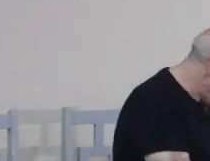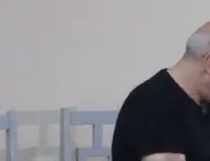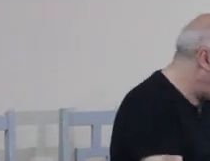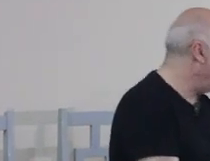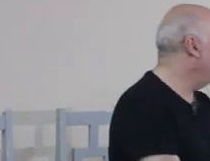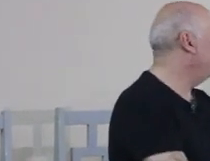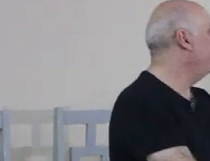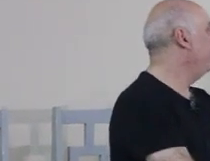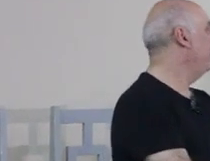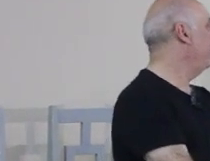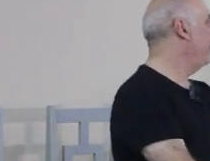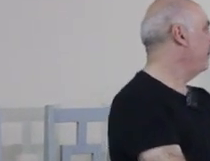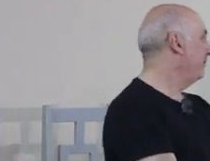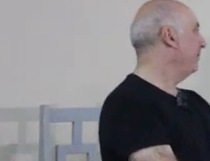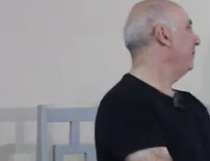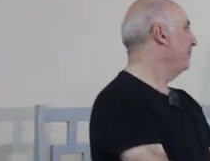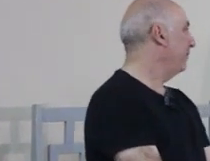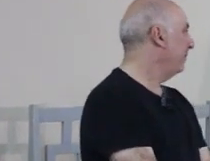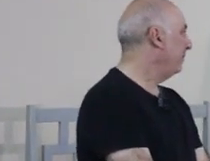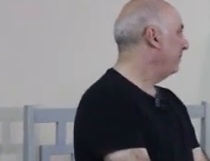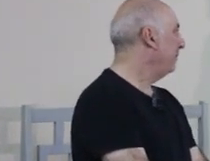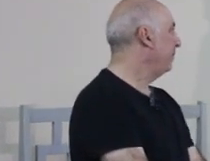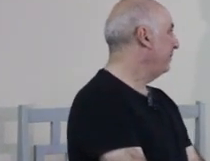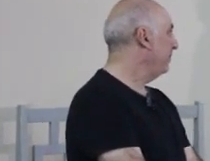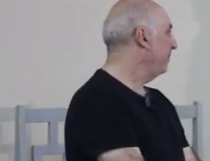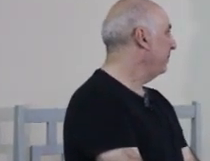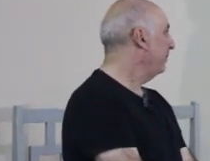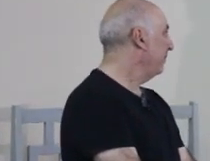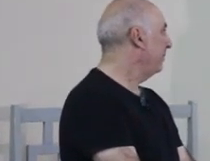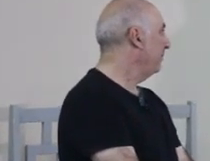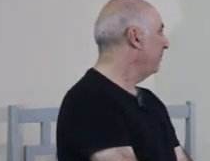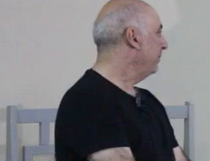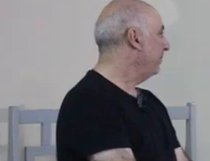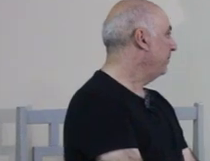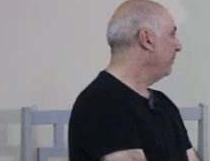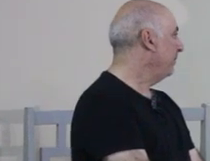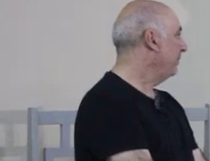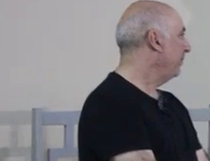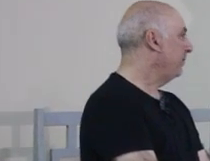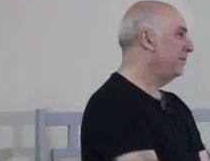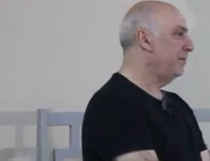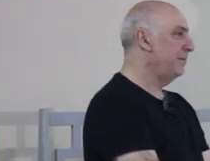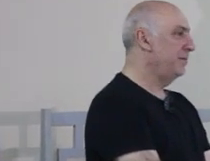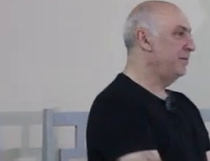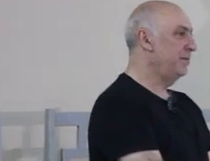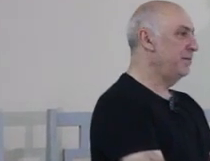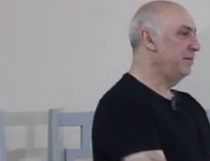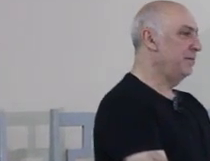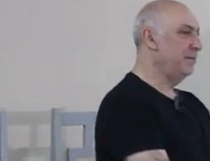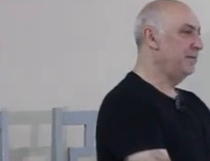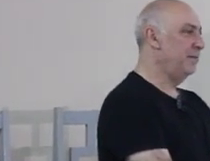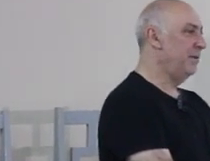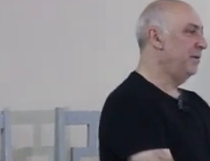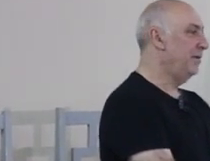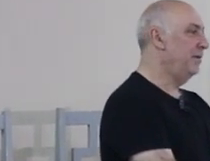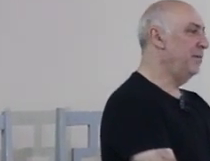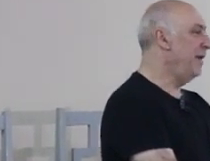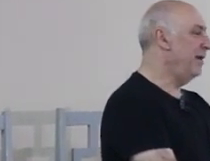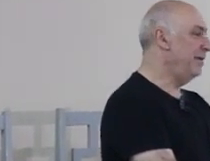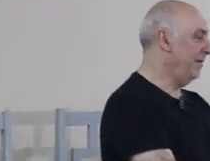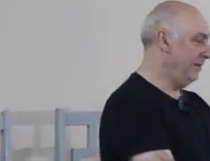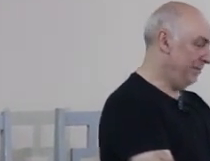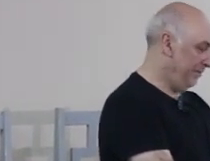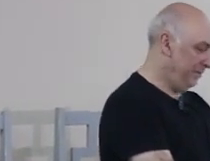Concorda? Então, acho que essa tua fala para nós é importante por esse momento, por isso. Aquilo que o Zé me disse lá atrás, teu pai é